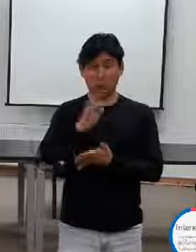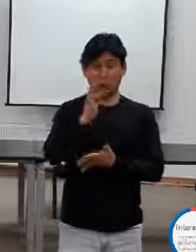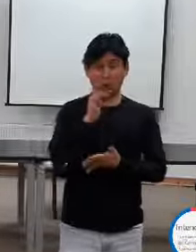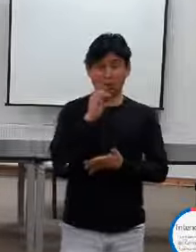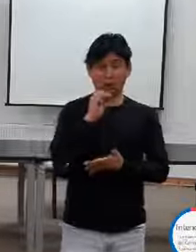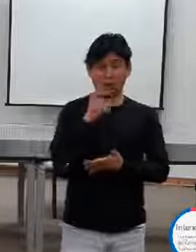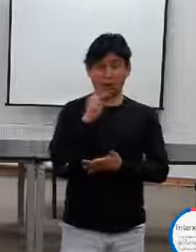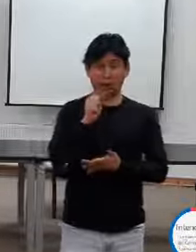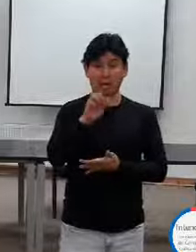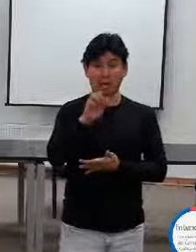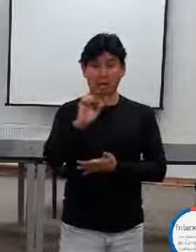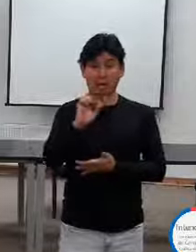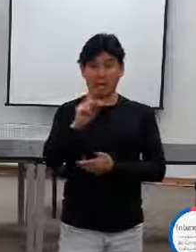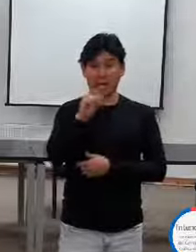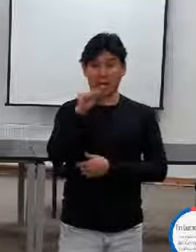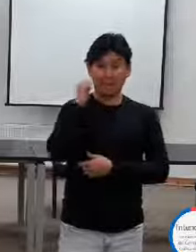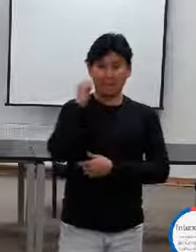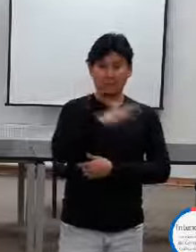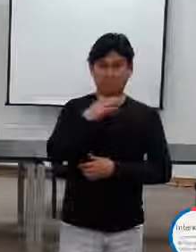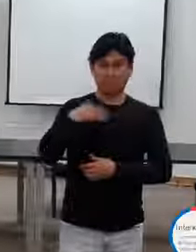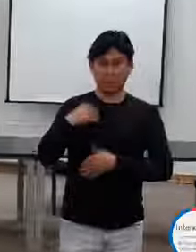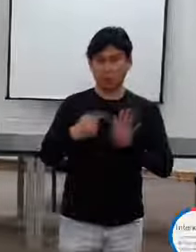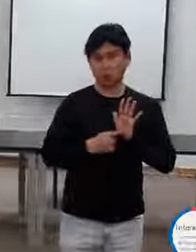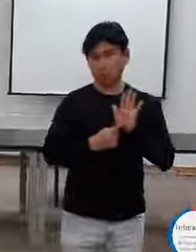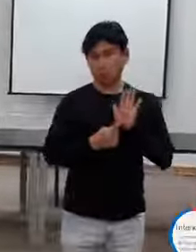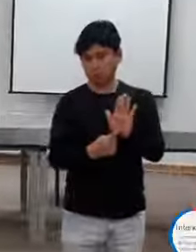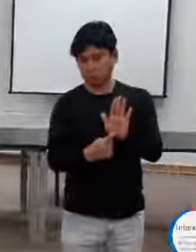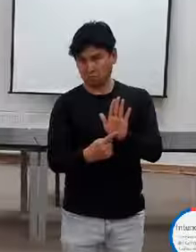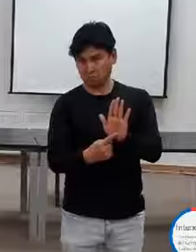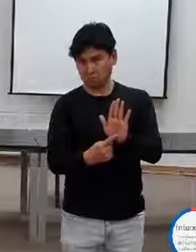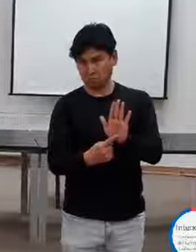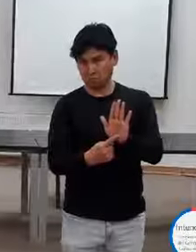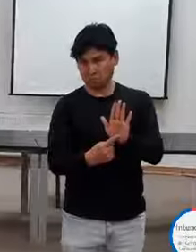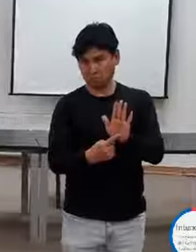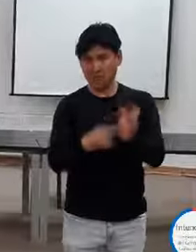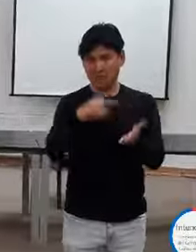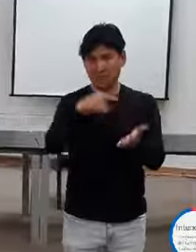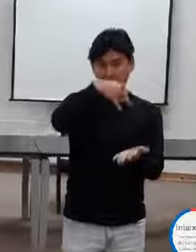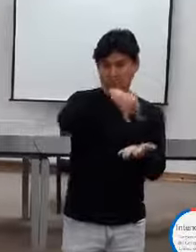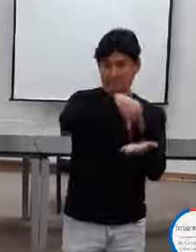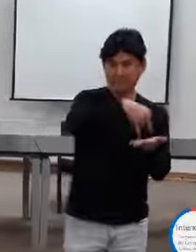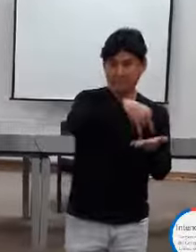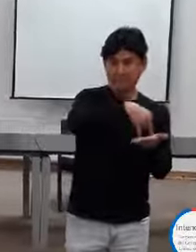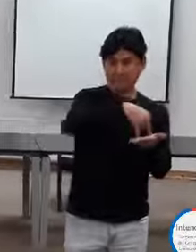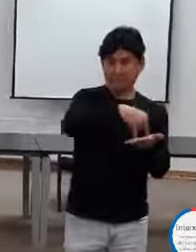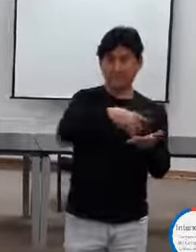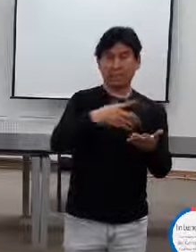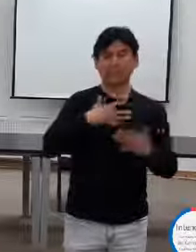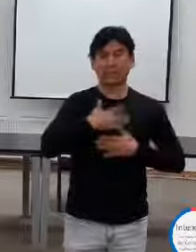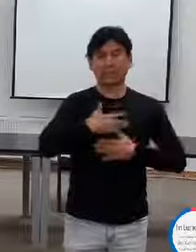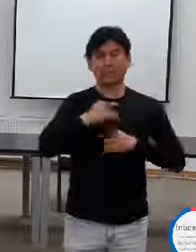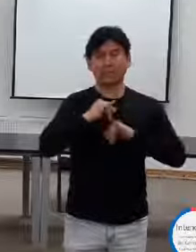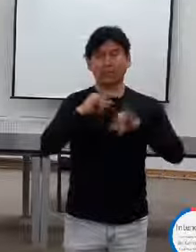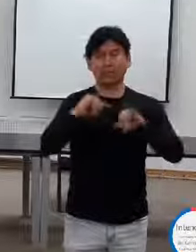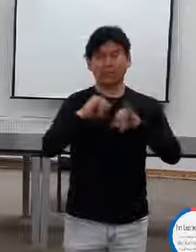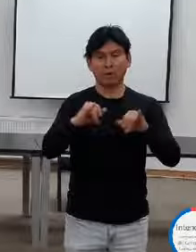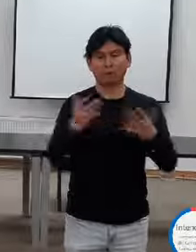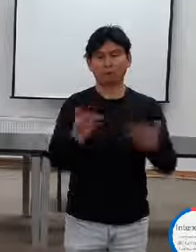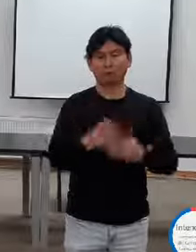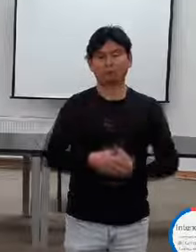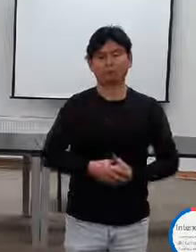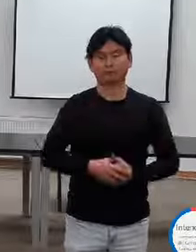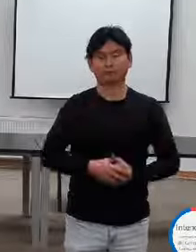el día de ayer el ministro de hacienda hizo una presentación en la cámara de diputados queríamos entregar alguna información